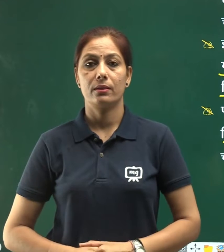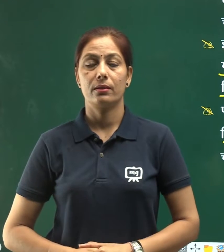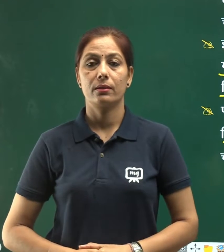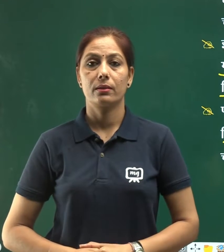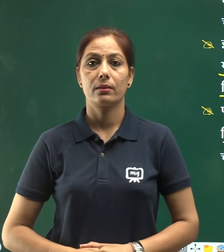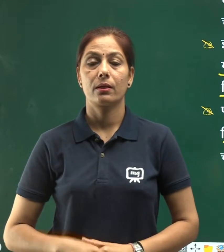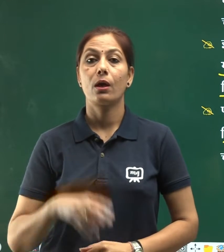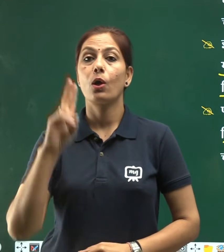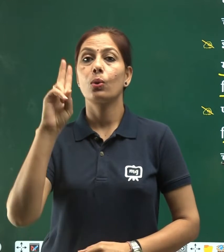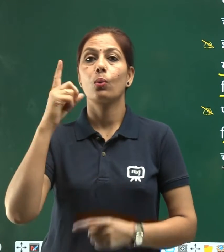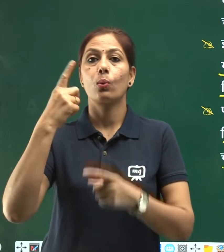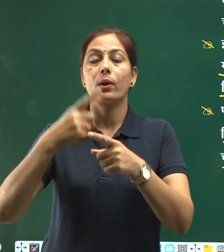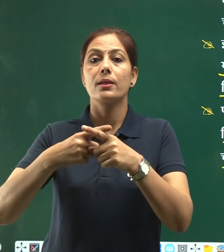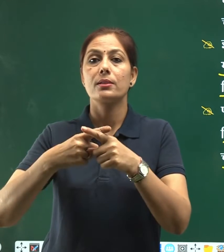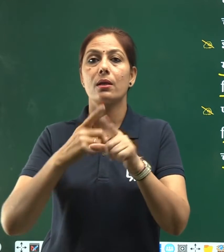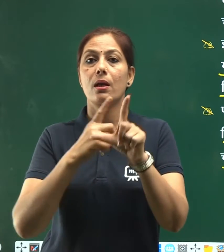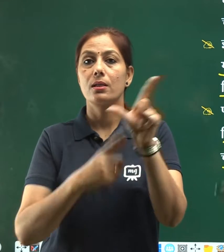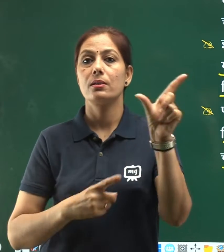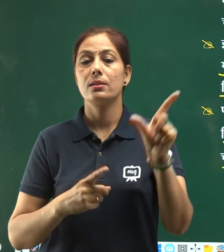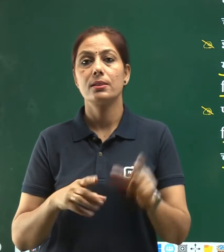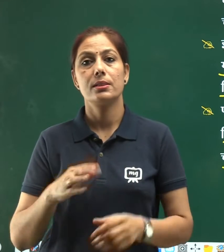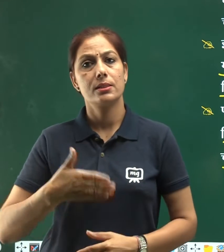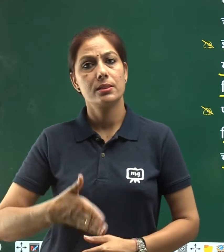2.5 साल चली थी।